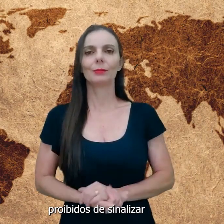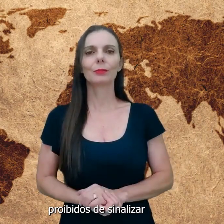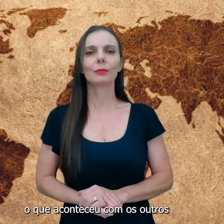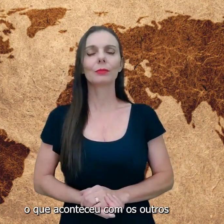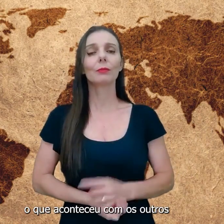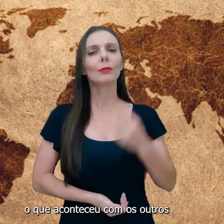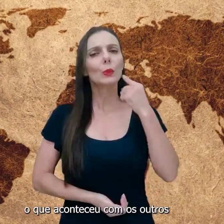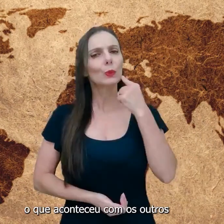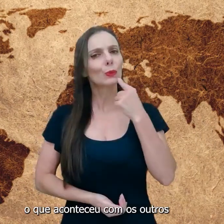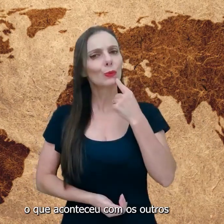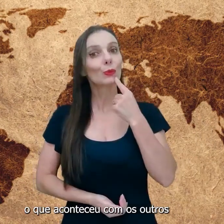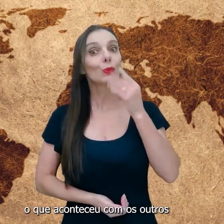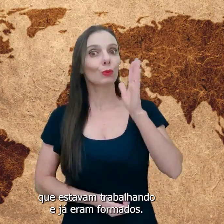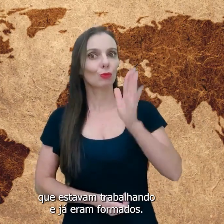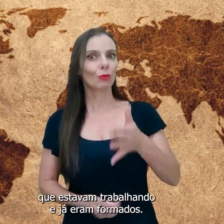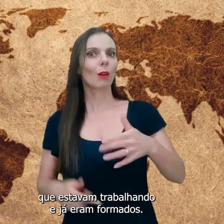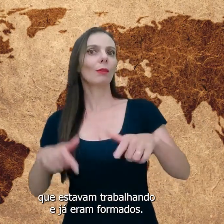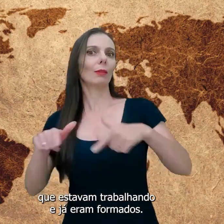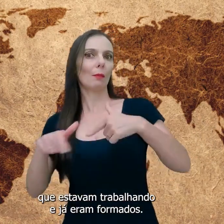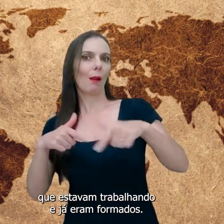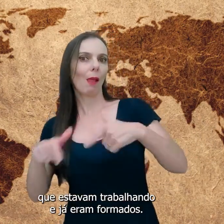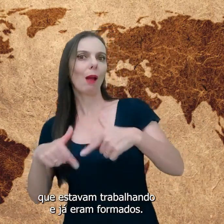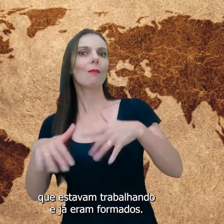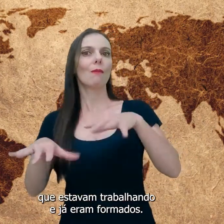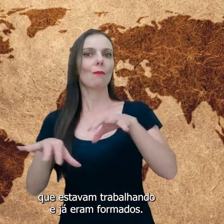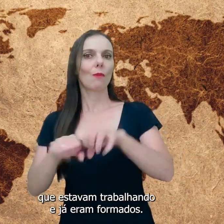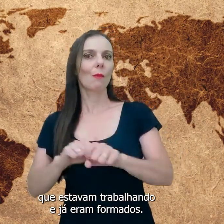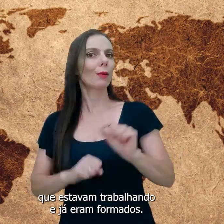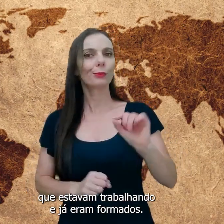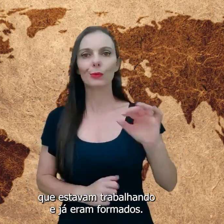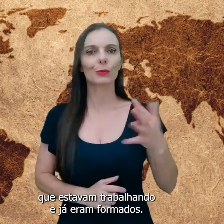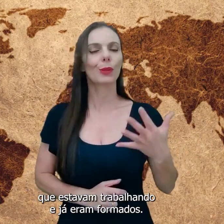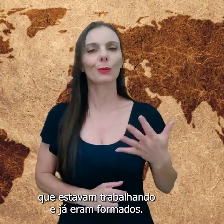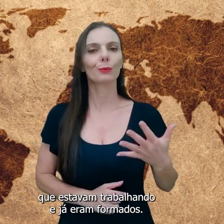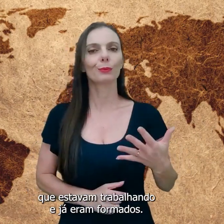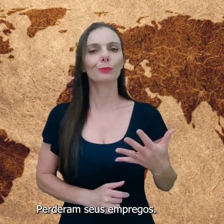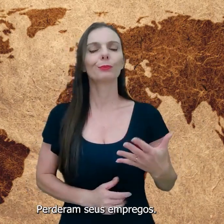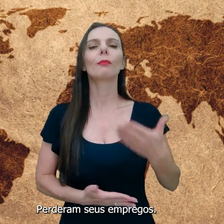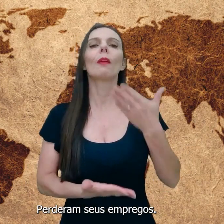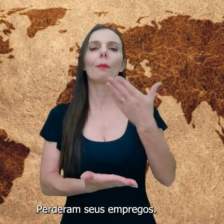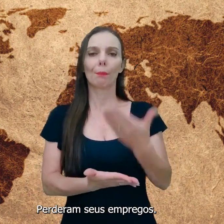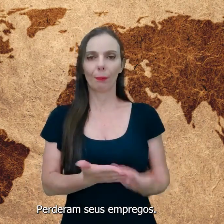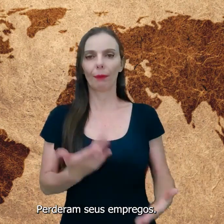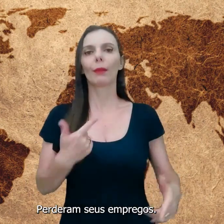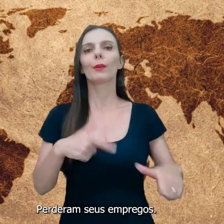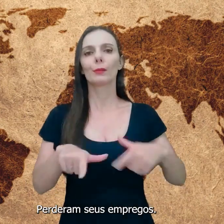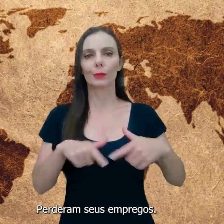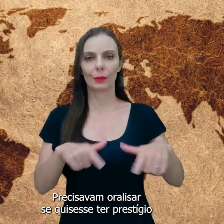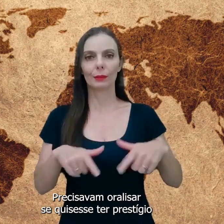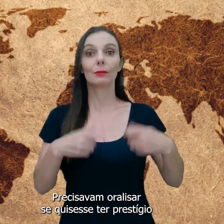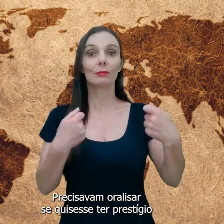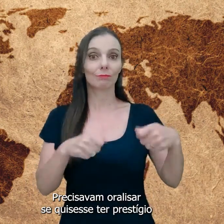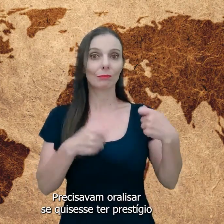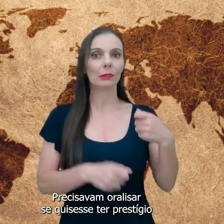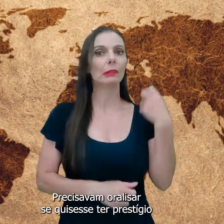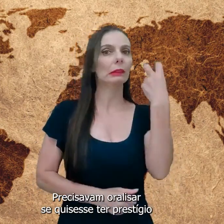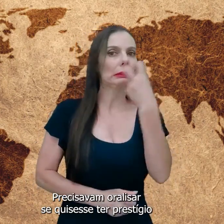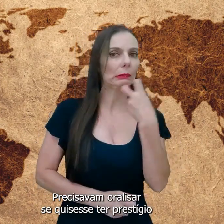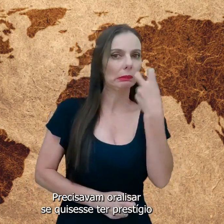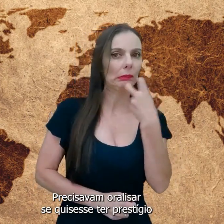E o que aconteceu com os surdos que estavam trabalhando e já eram formados? Perderam seus empregos, precisavam oralizar se